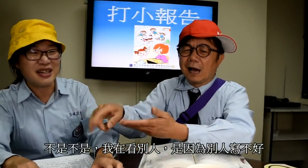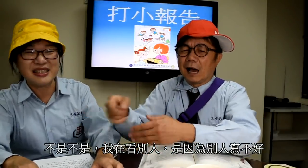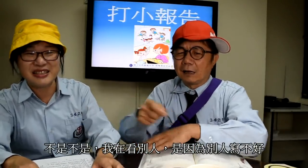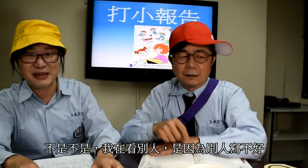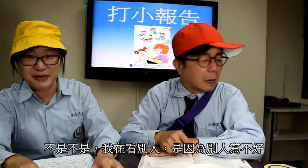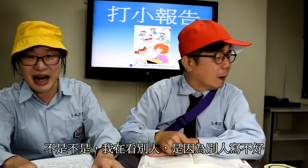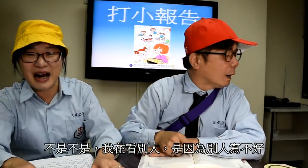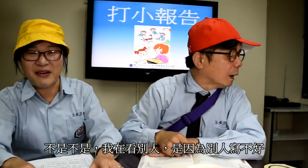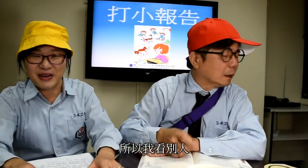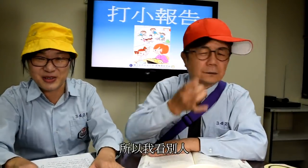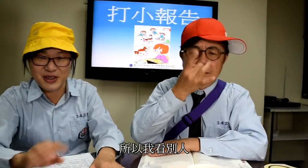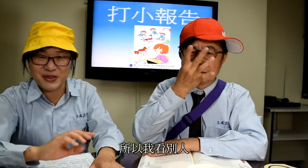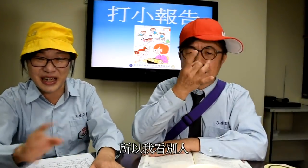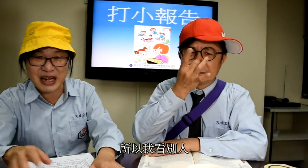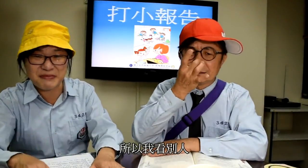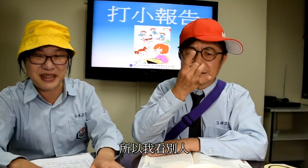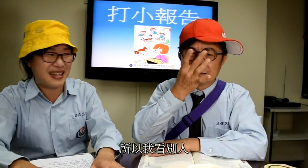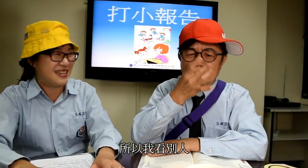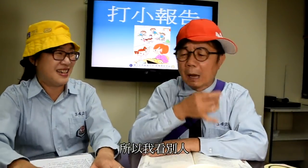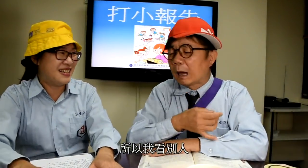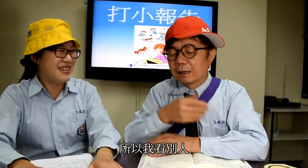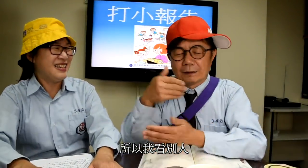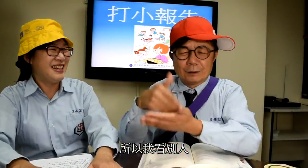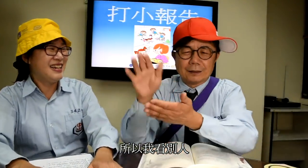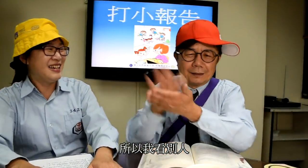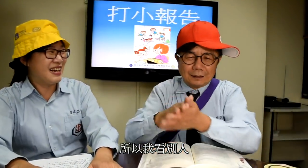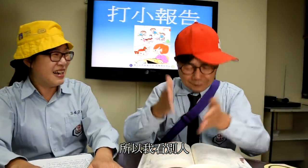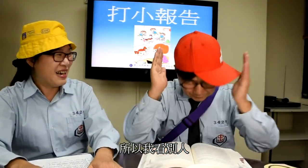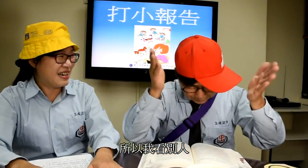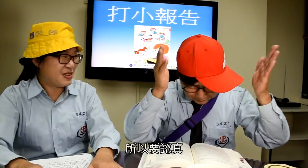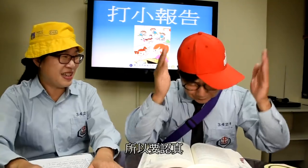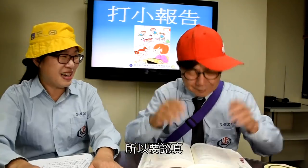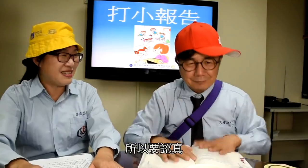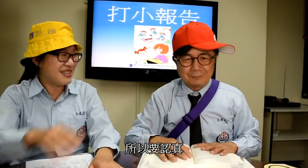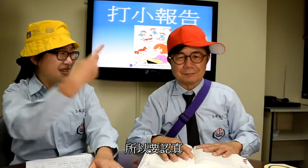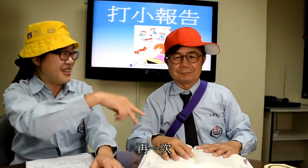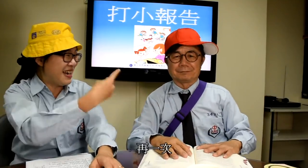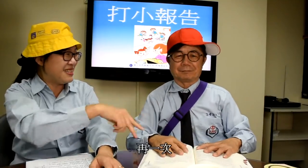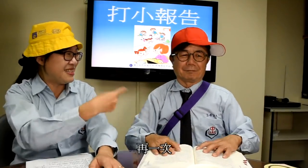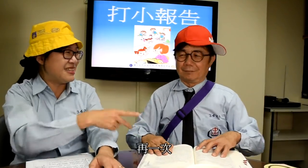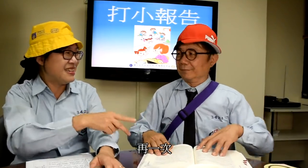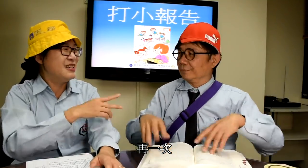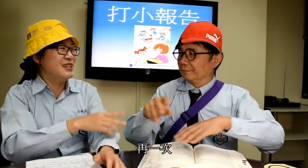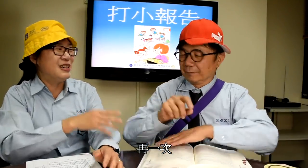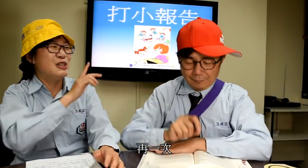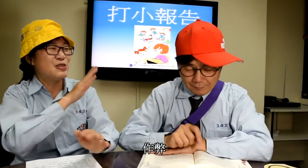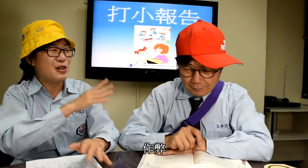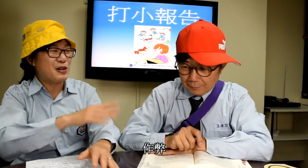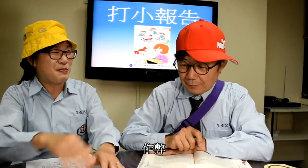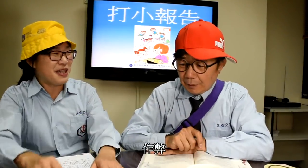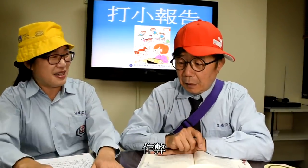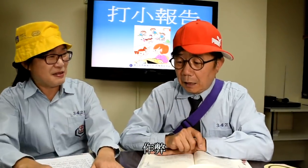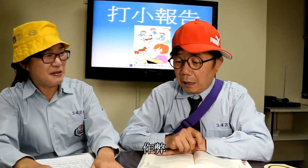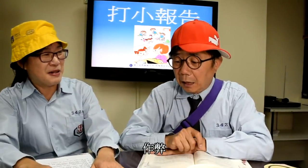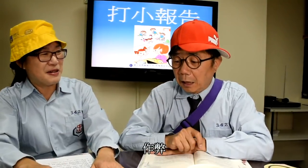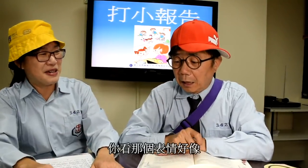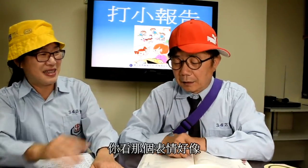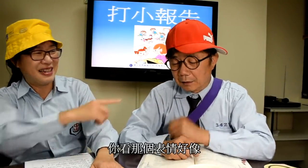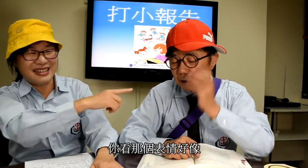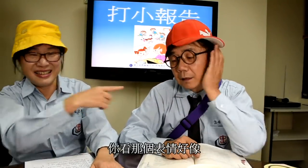写不好，所以我看别人，所以要认真。再一次作弊，你看那个